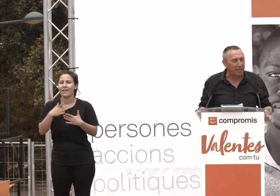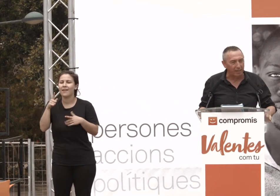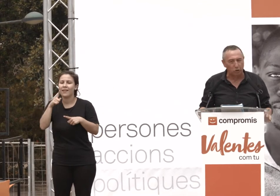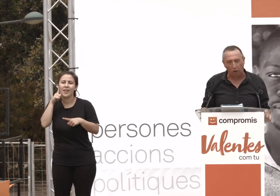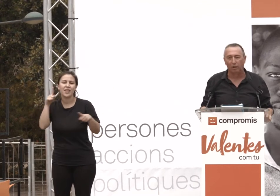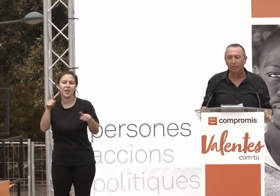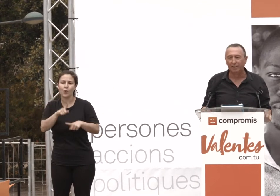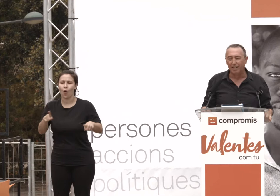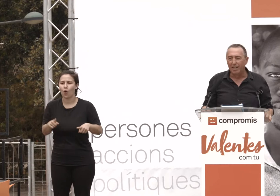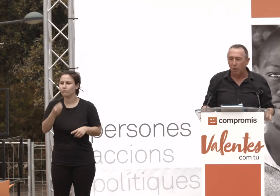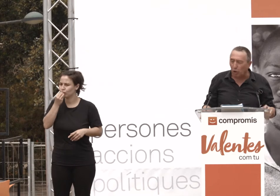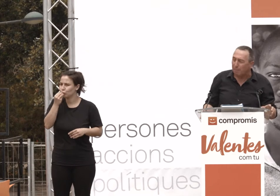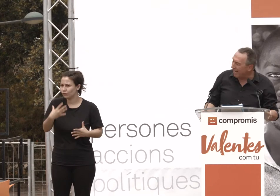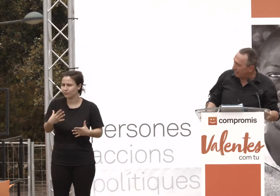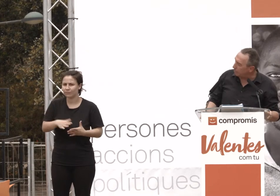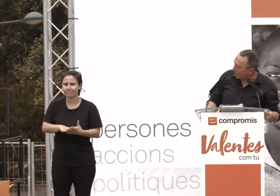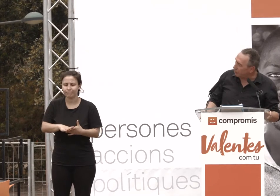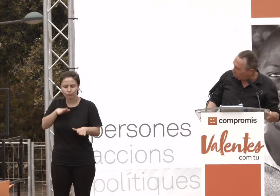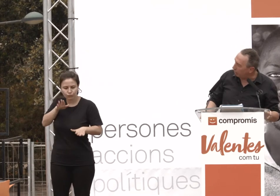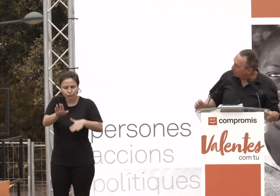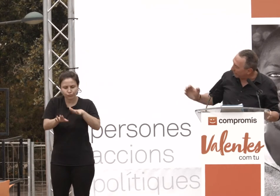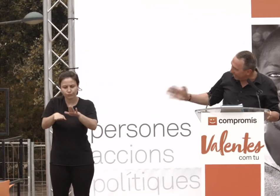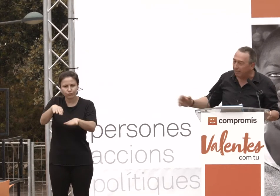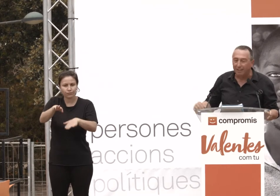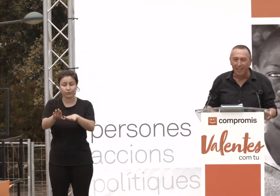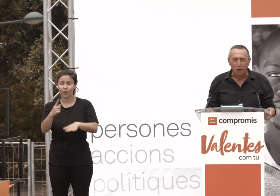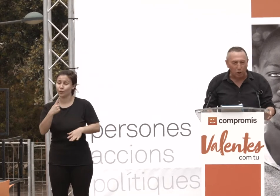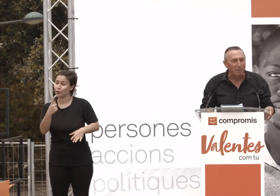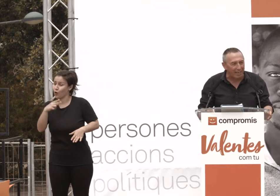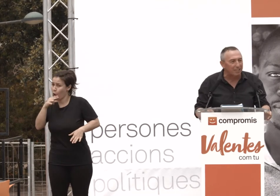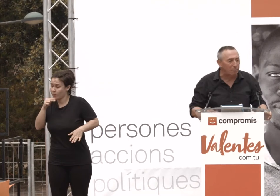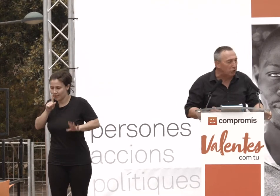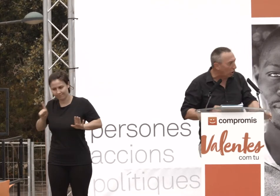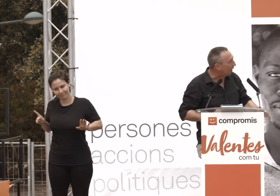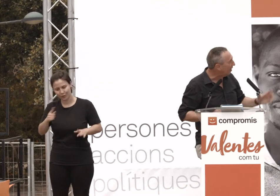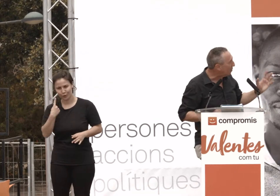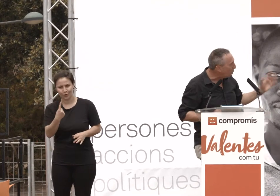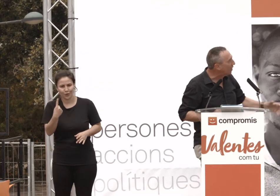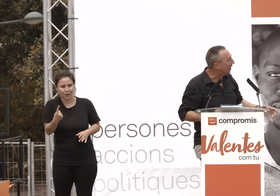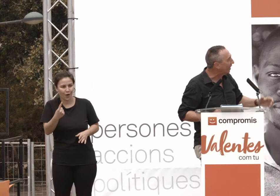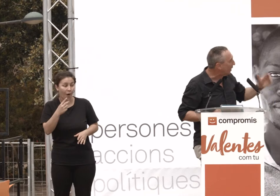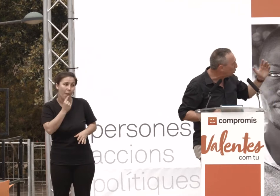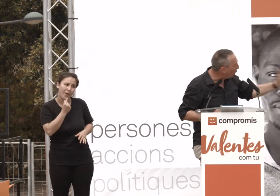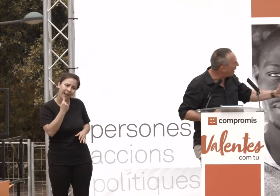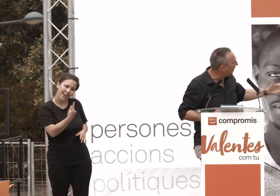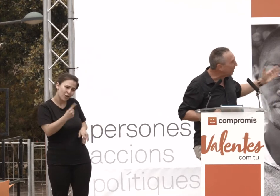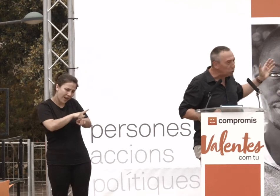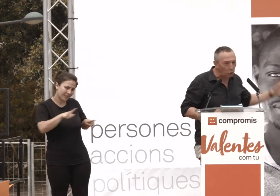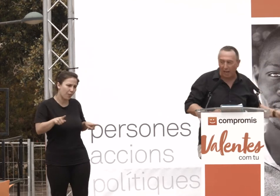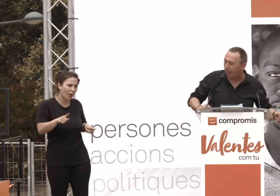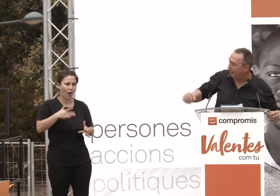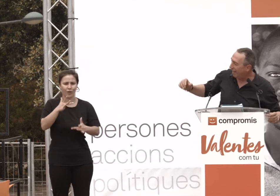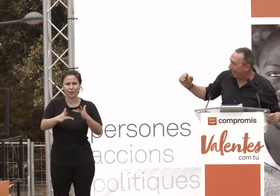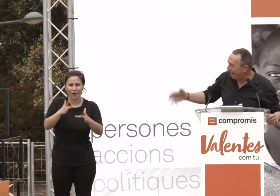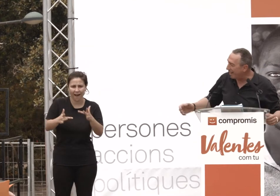no caminaràs sol. No caminaràs mai sol, Vicent. No caminaràs mai sola, Mònica, Joan,